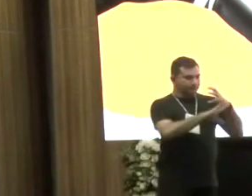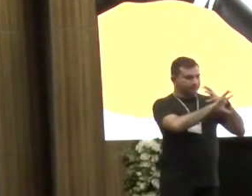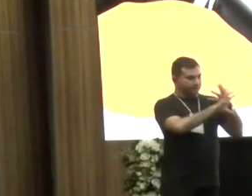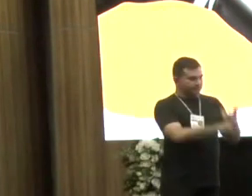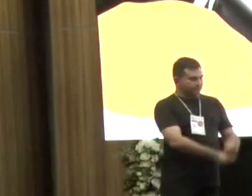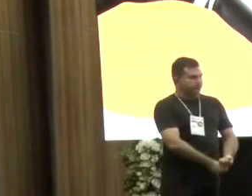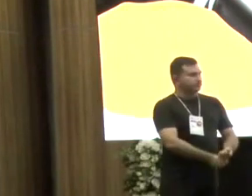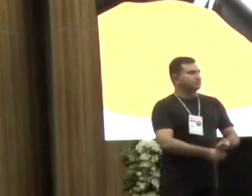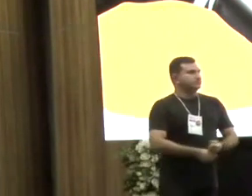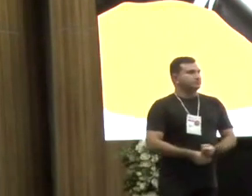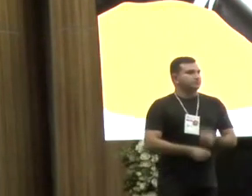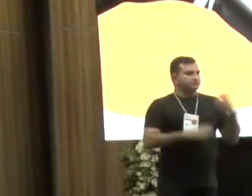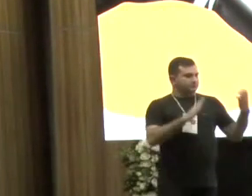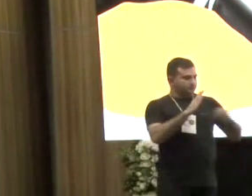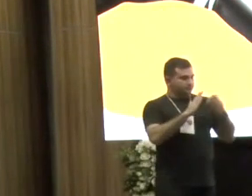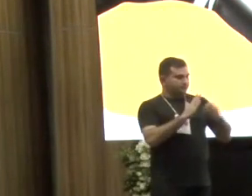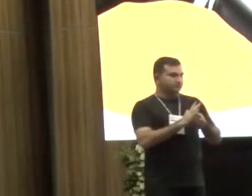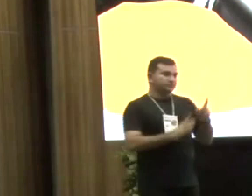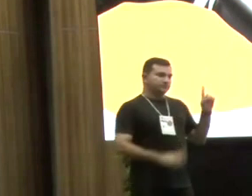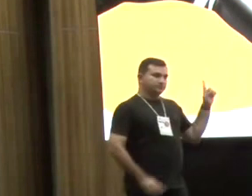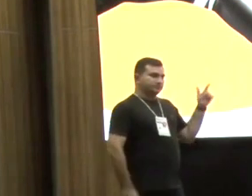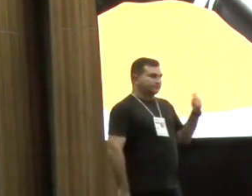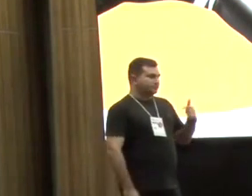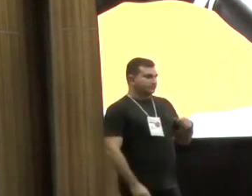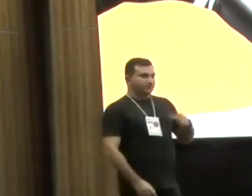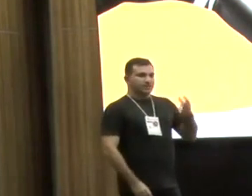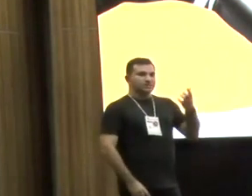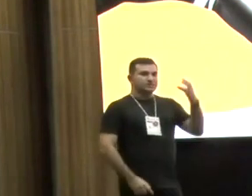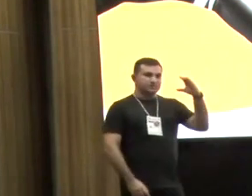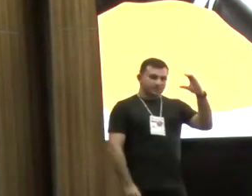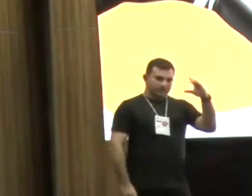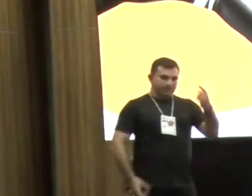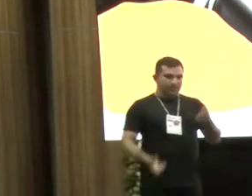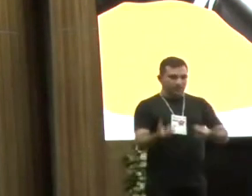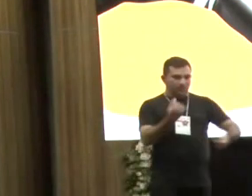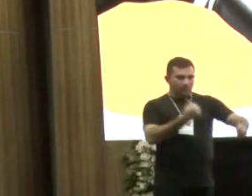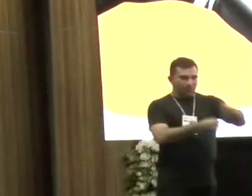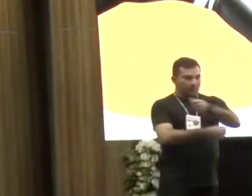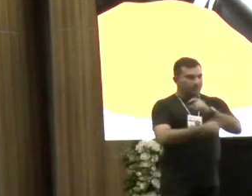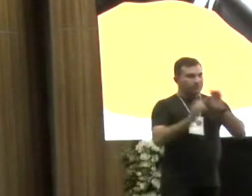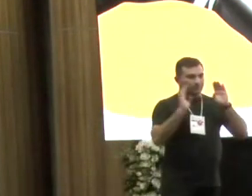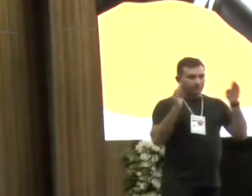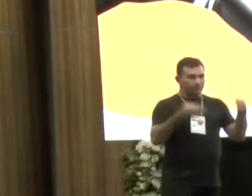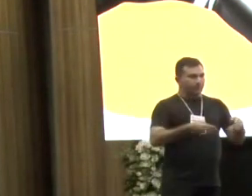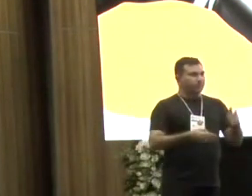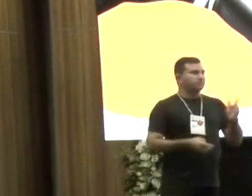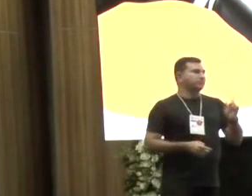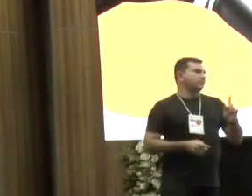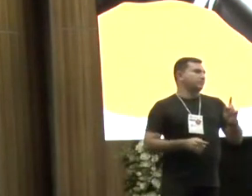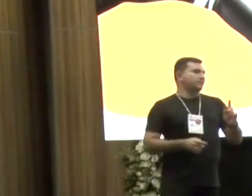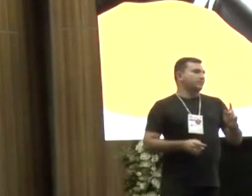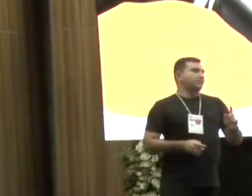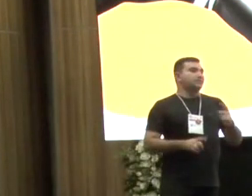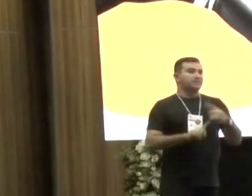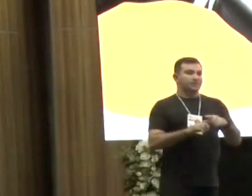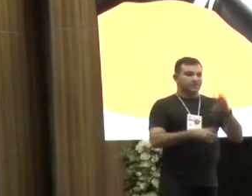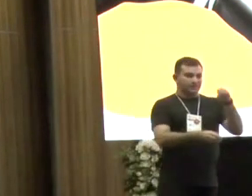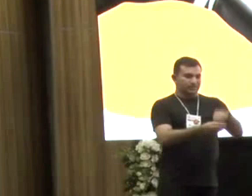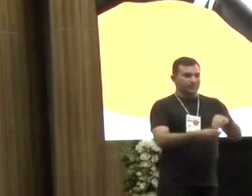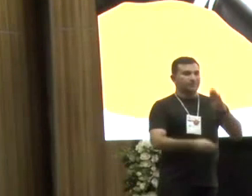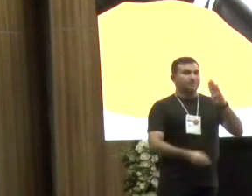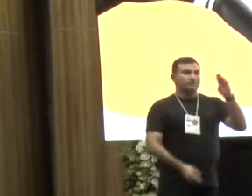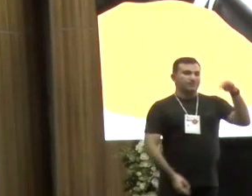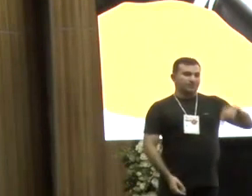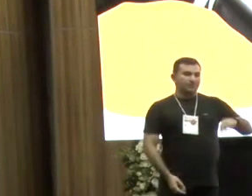Empreendedorismo não é só das ciências econômicas, até porque elas não estão dentro da base